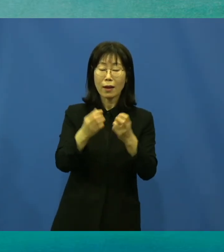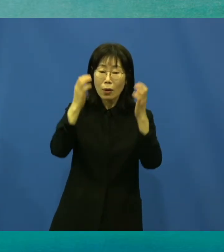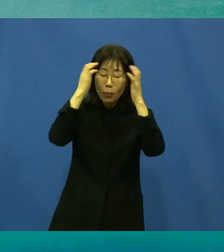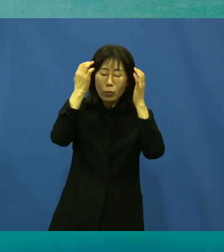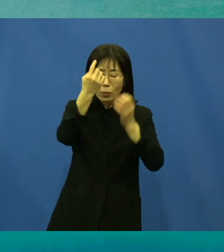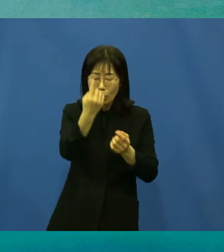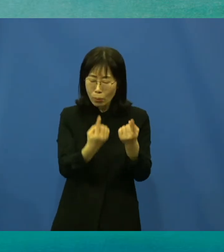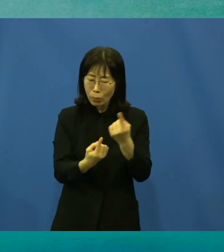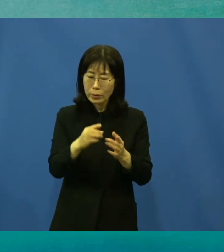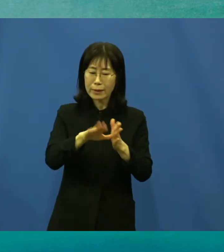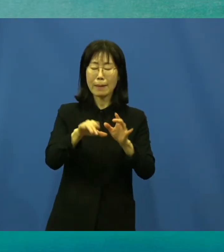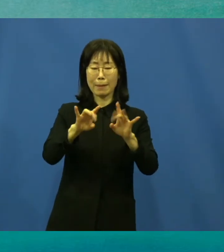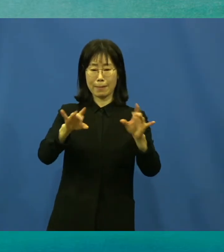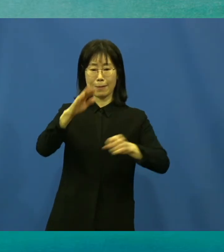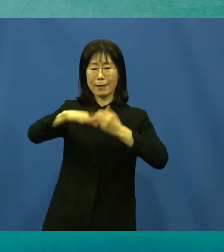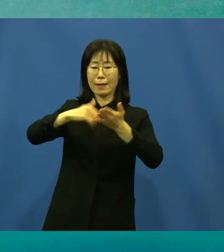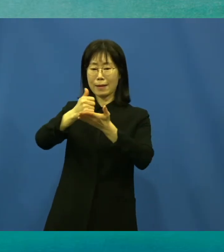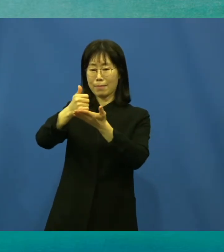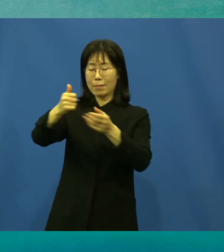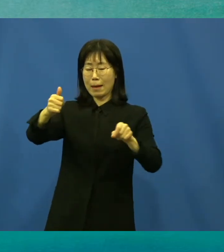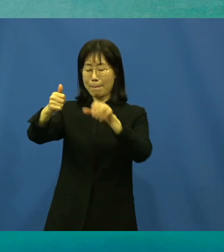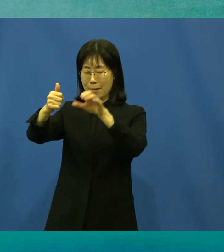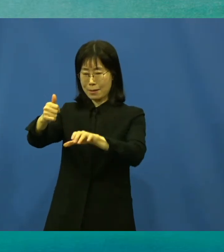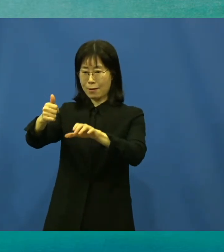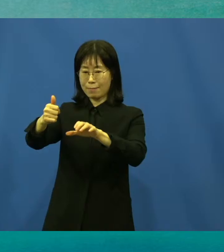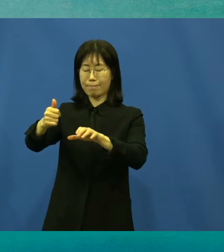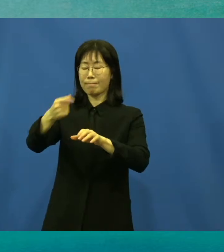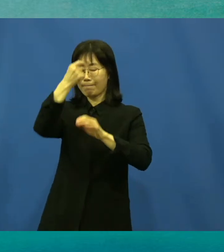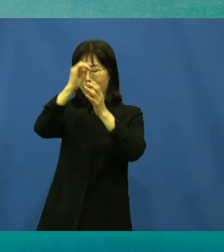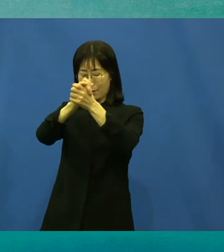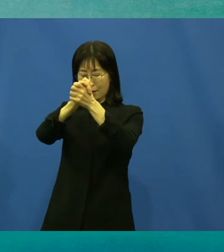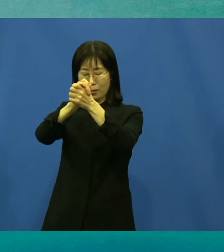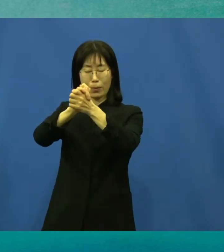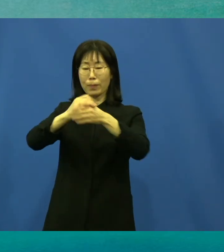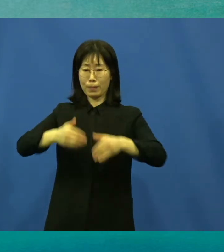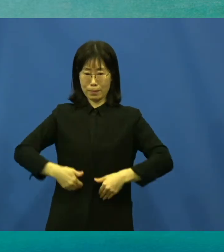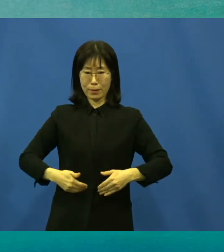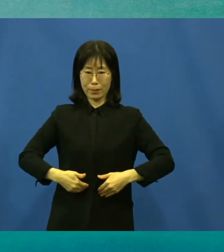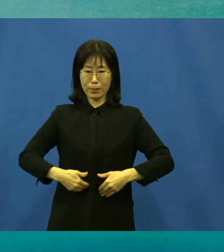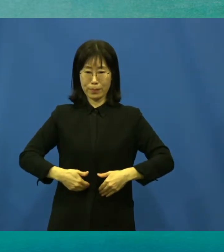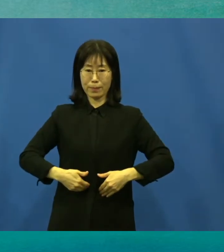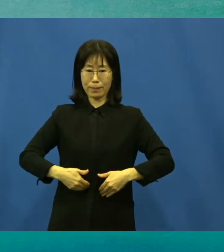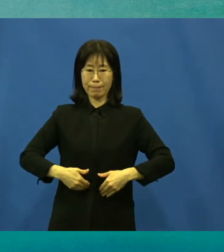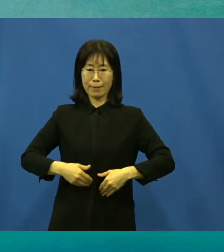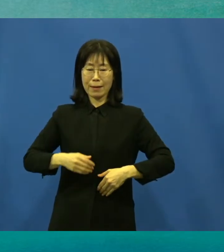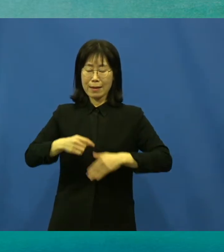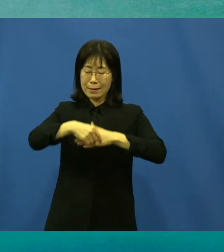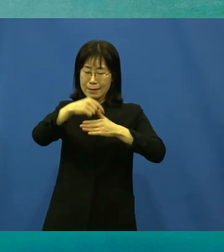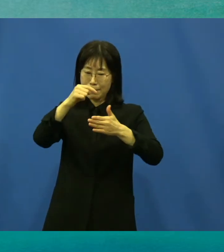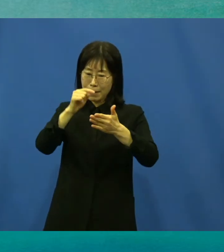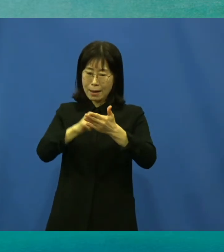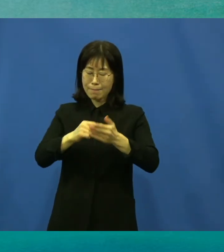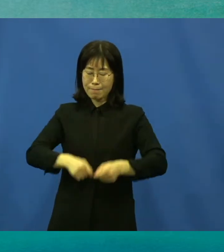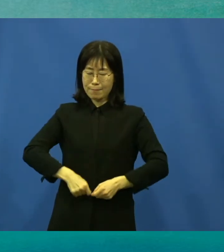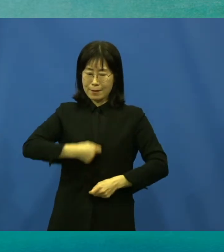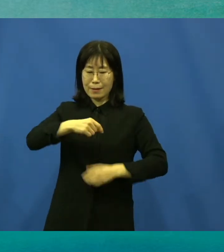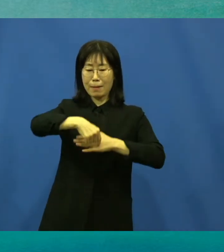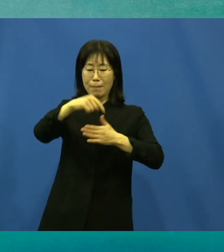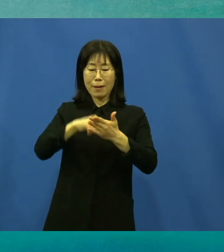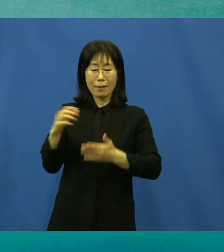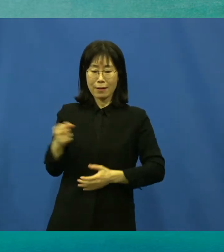기도에서 중요한 것은 진실함입니다. 진실함이 빠진 기도는 하나님이 들어주실 수가